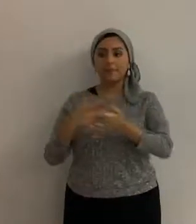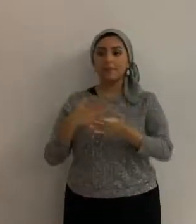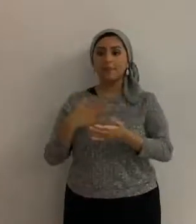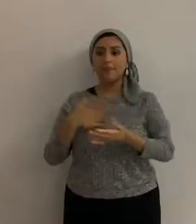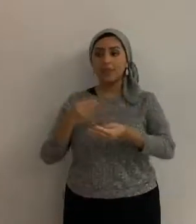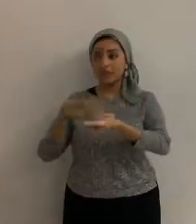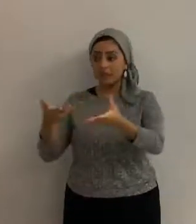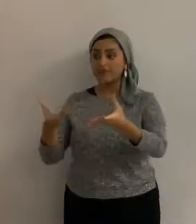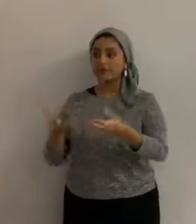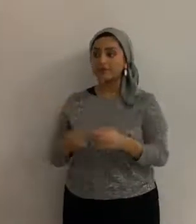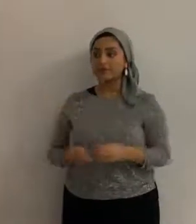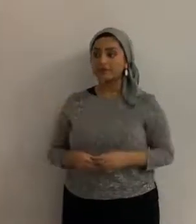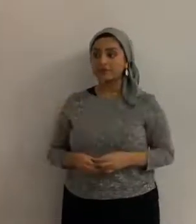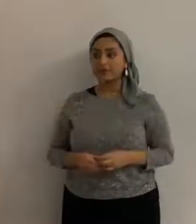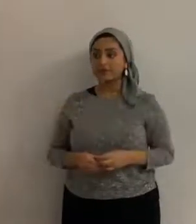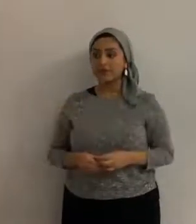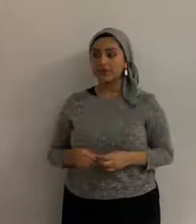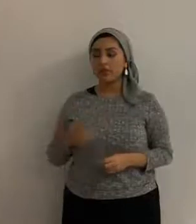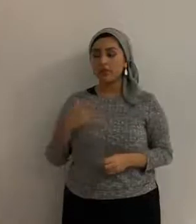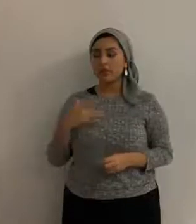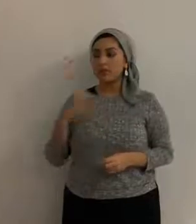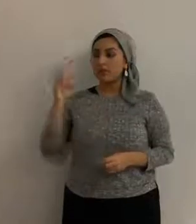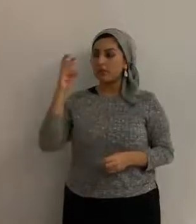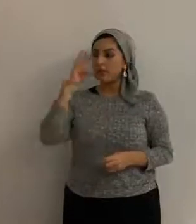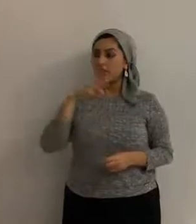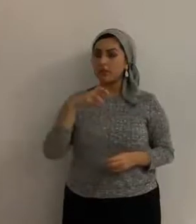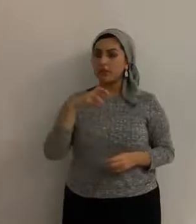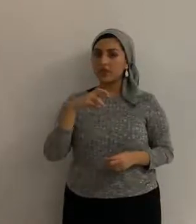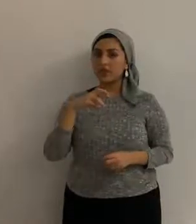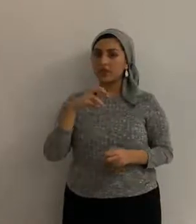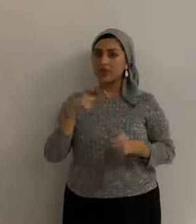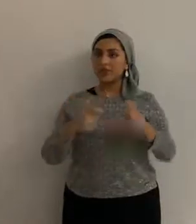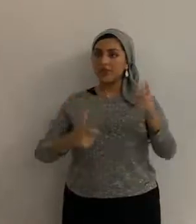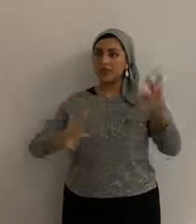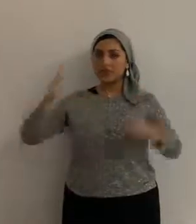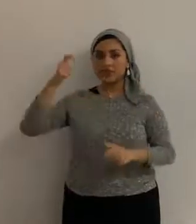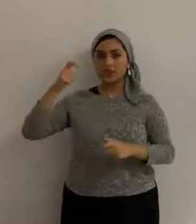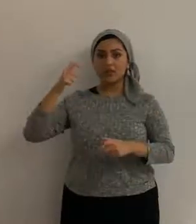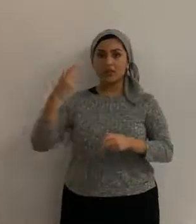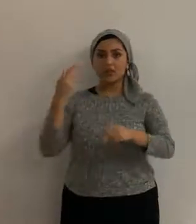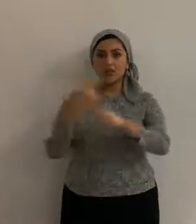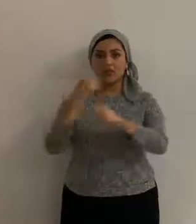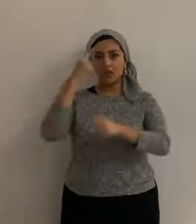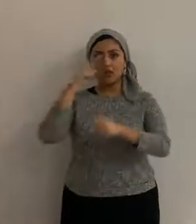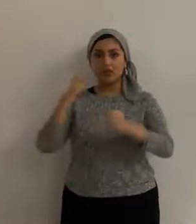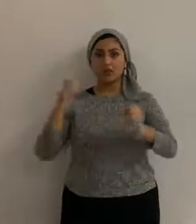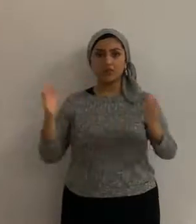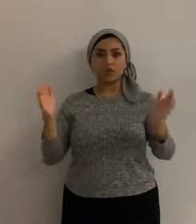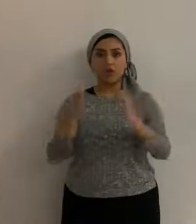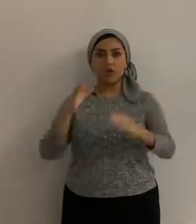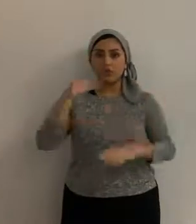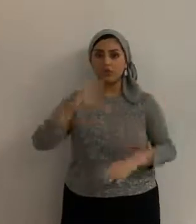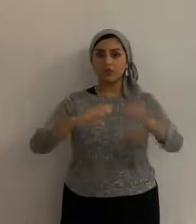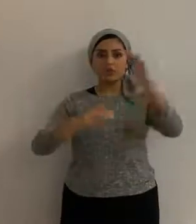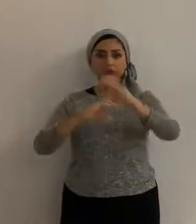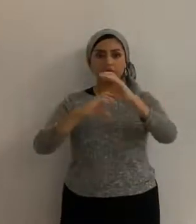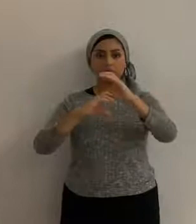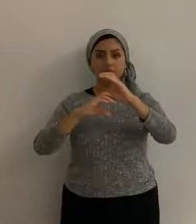bueno, a mí se me hace muy extraño que esta grúa haya sido utilizada para un edificio de estas dimensiones. Sin